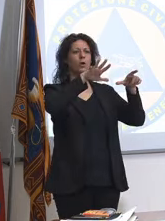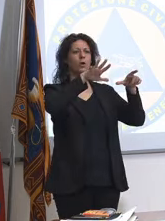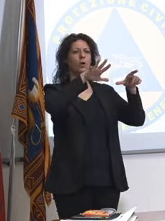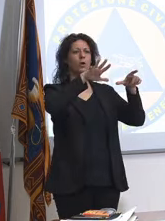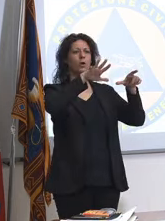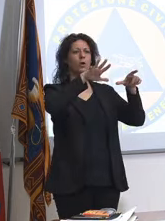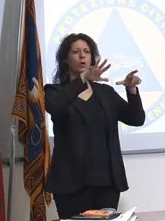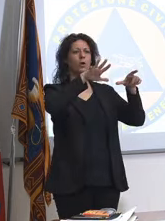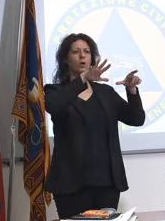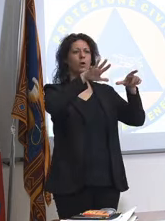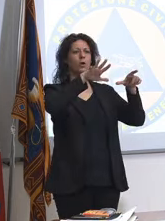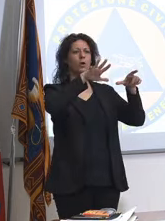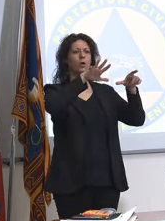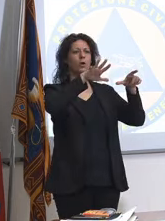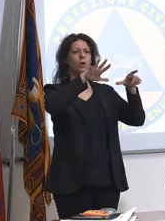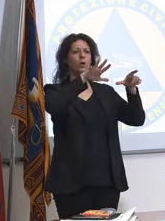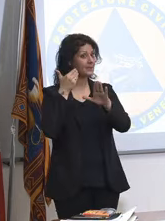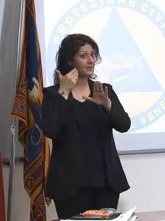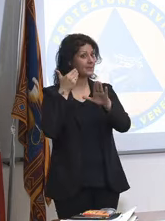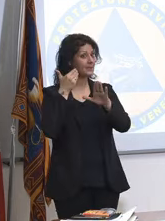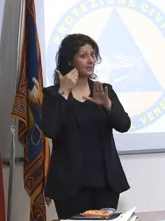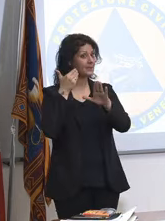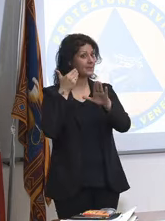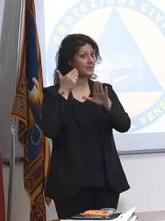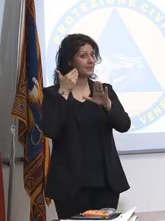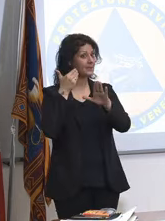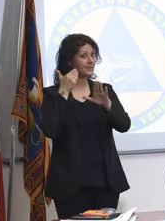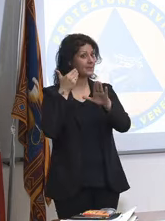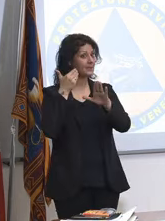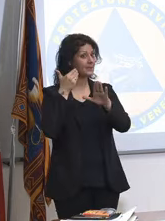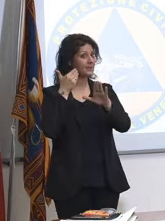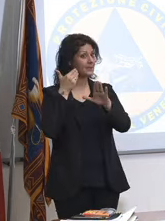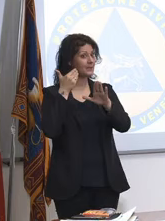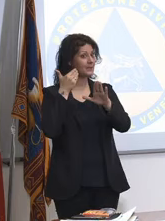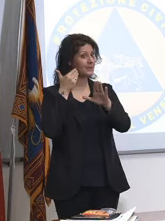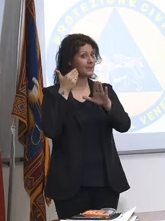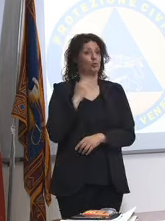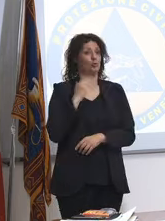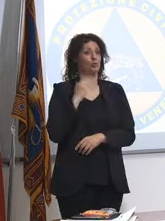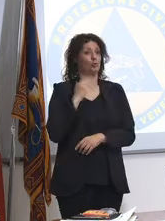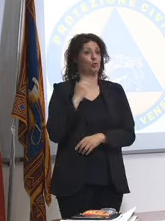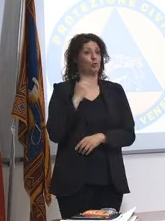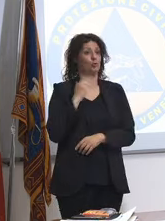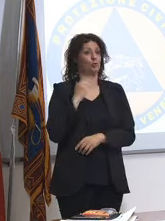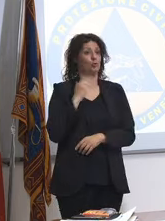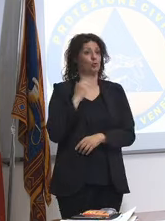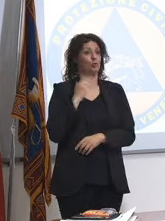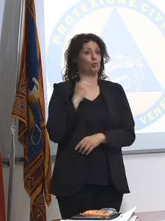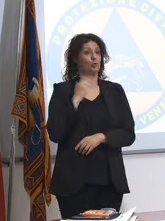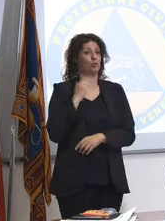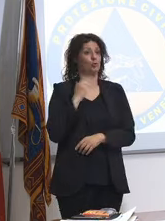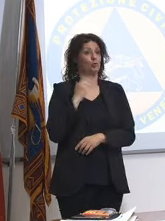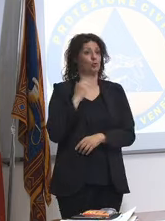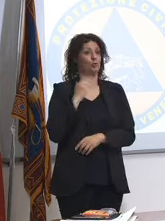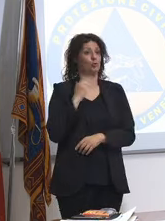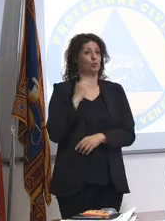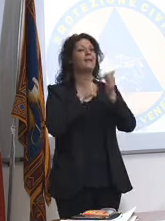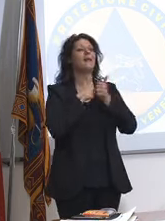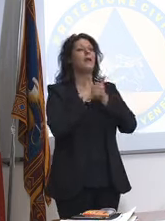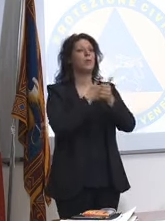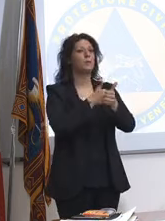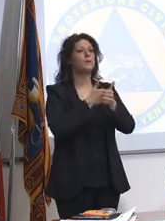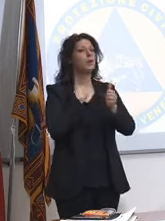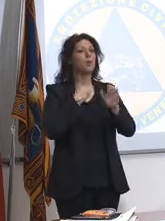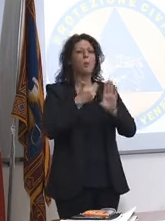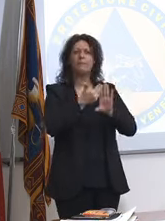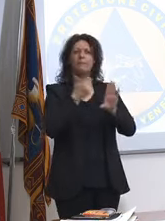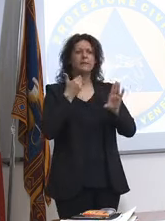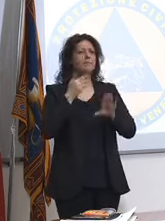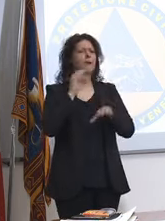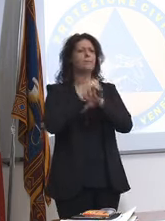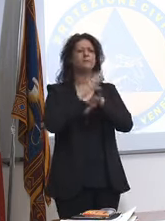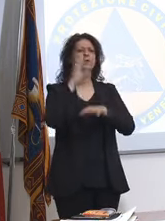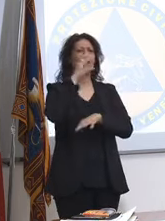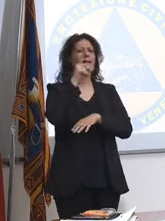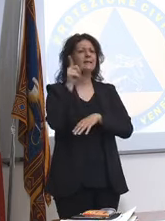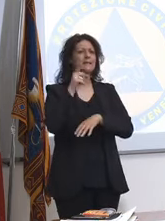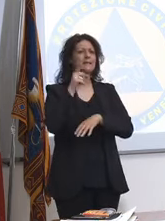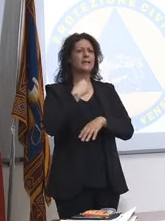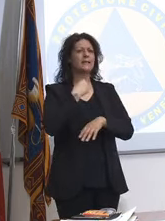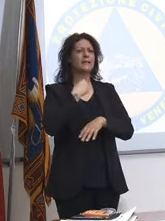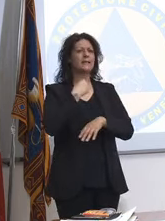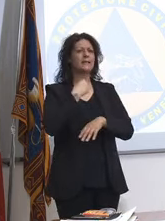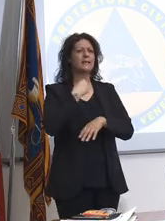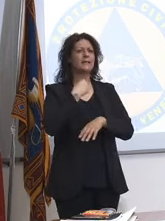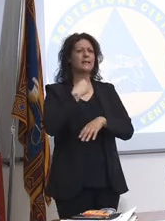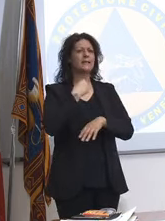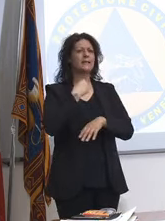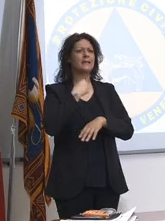guida, il professor Crisanti io non lo conoscevo neanche, mi sono assunto, si ricorda quel tavolo quanti ne hanno tirato il naso, ma 3.000 tamponi,